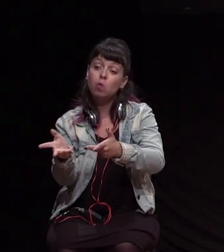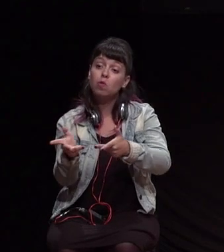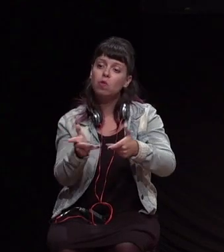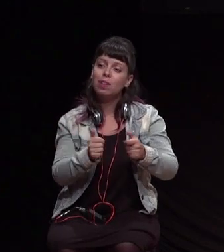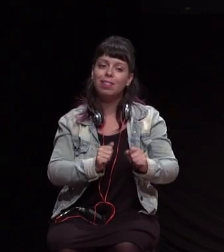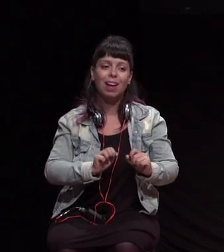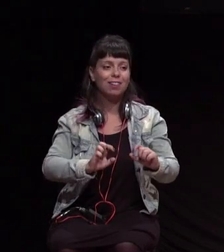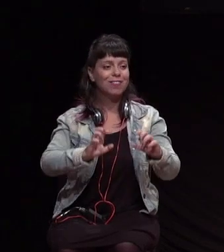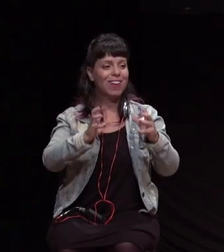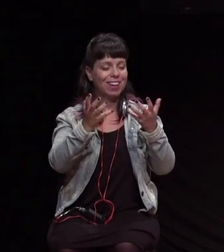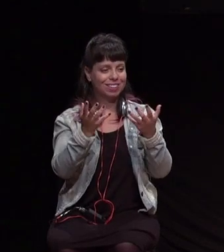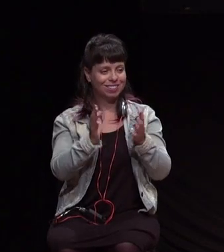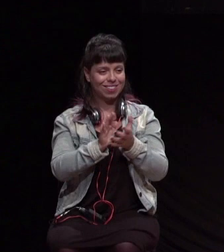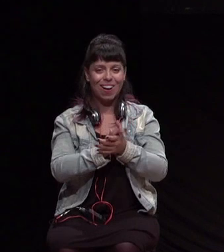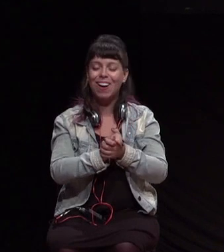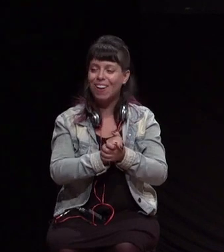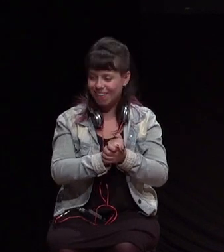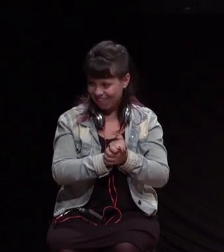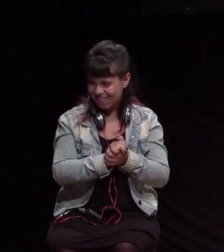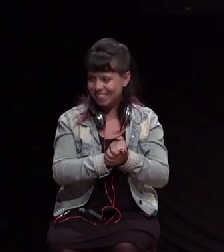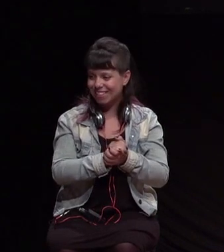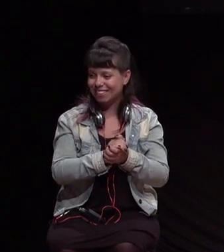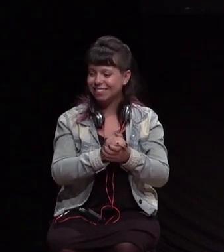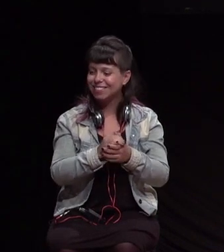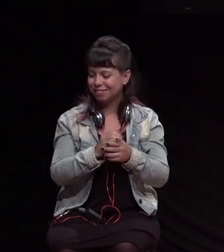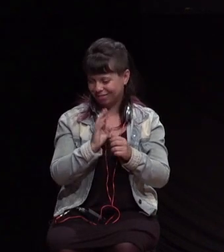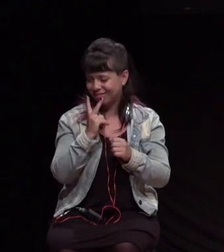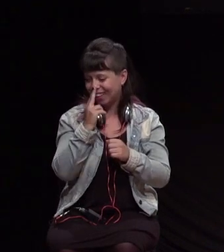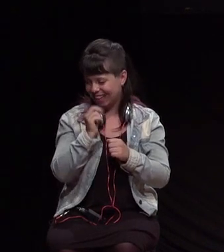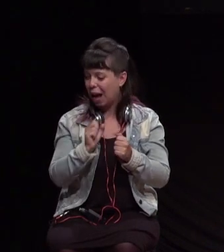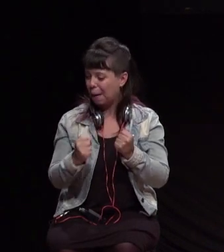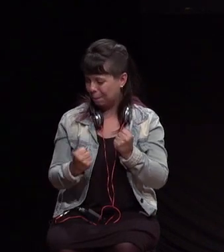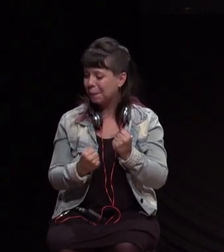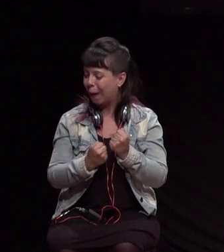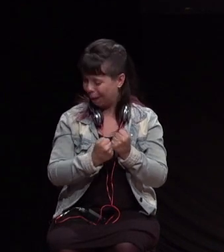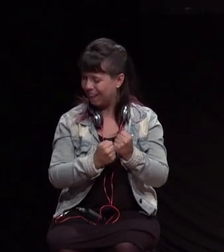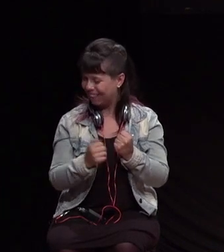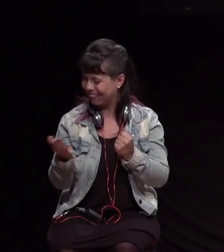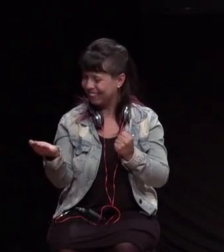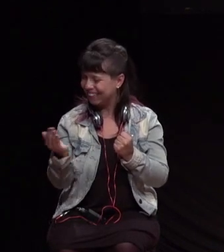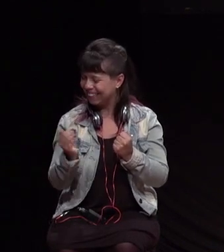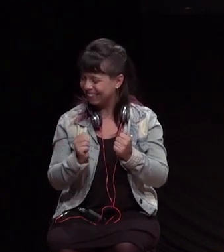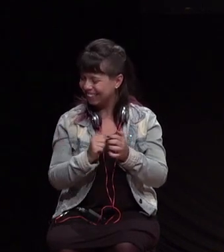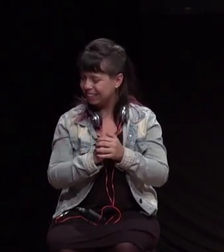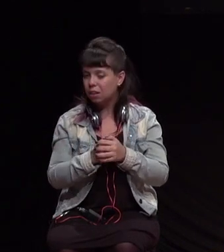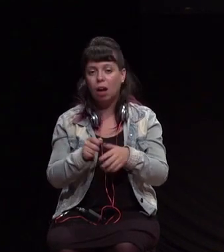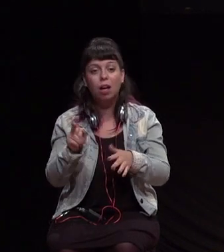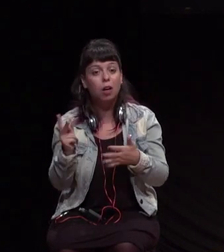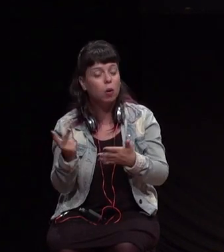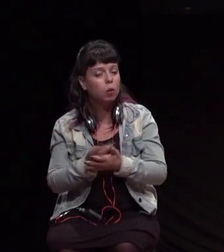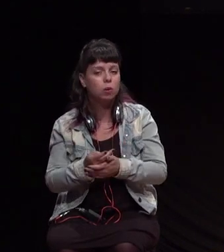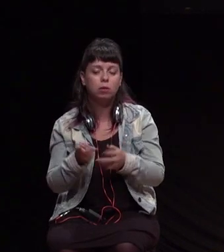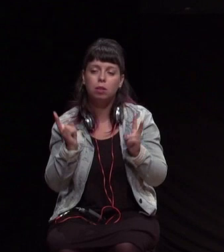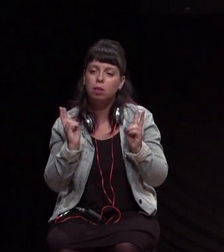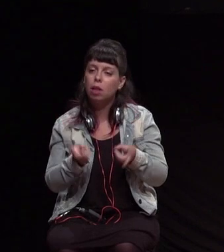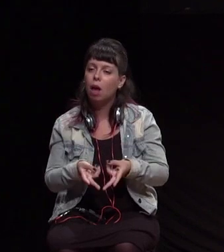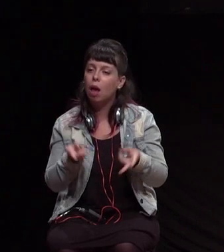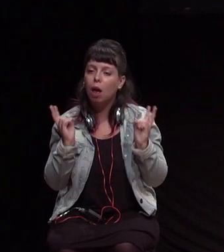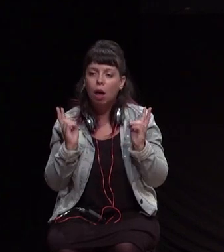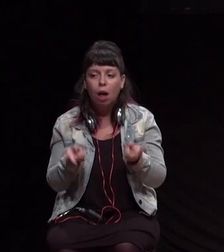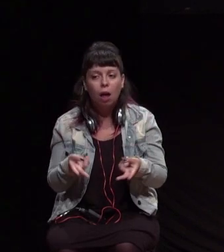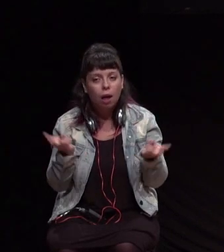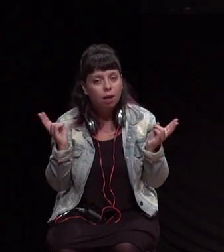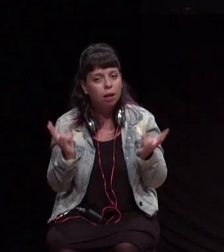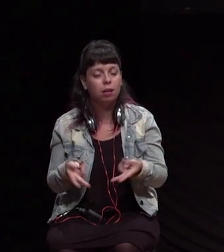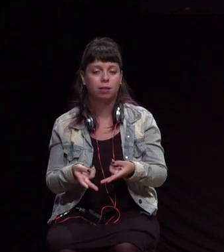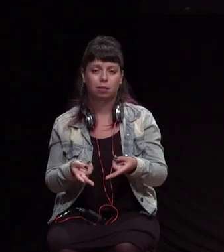como uma forma de dizer, vamos dizer que também a gente acolhe esse outro, e aí isso acontece muito, vem acontecendo muito, que é o que